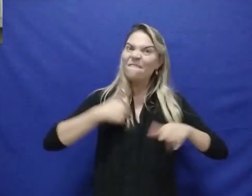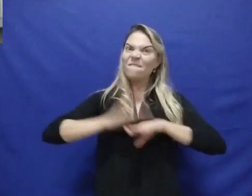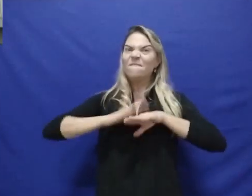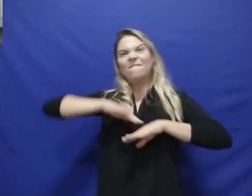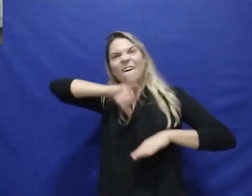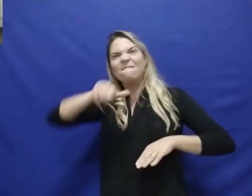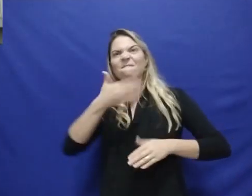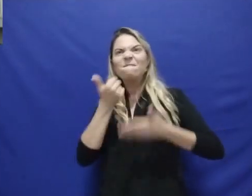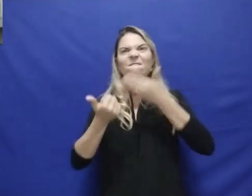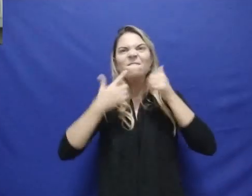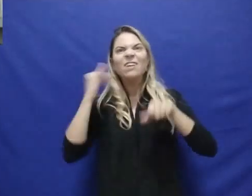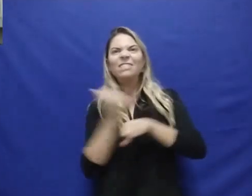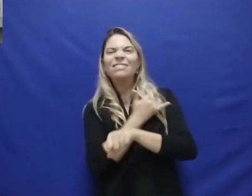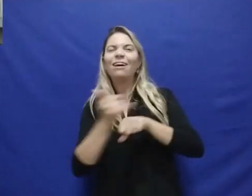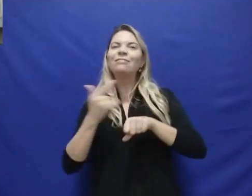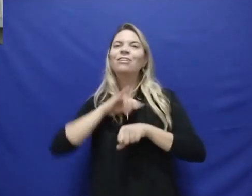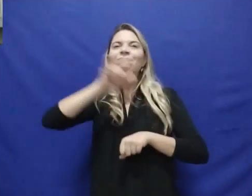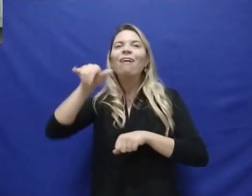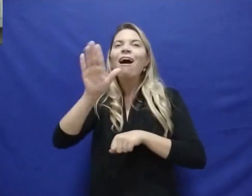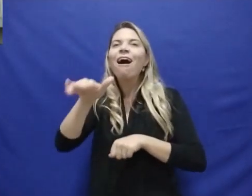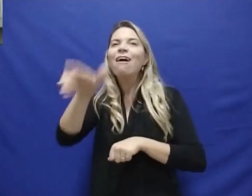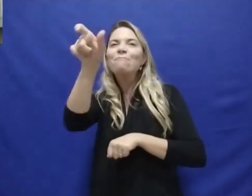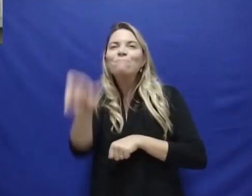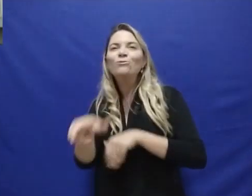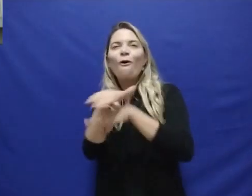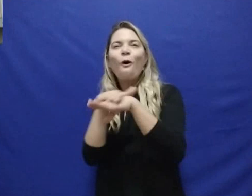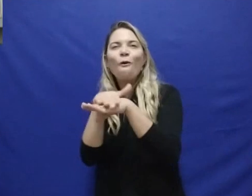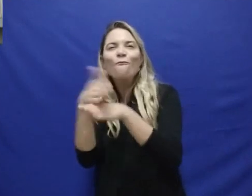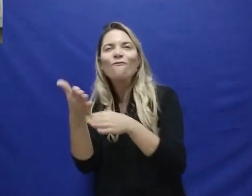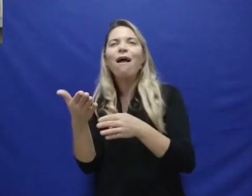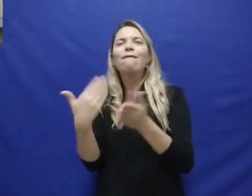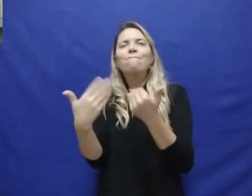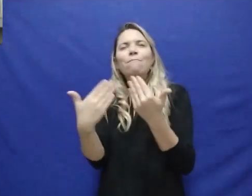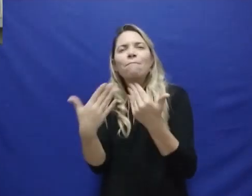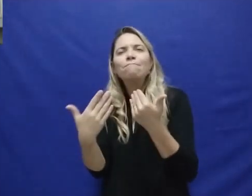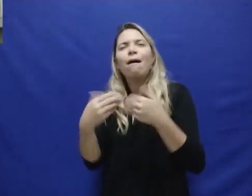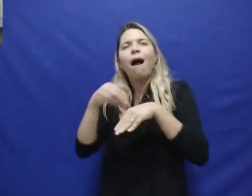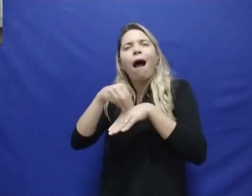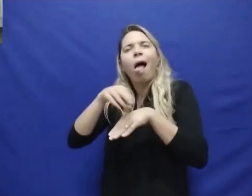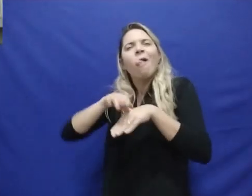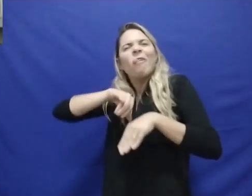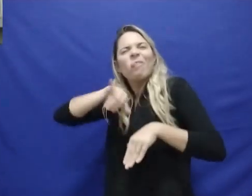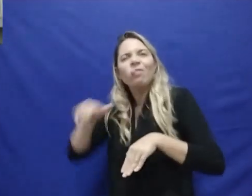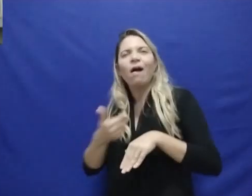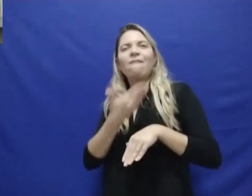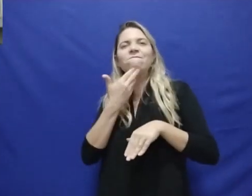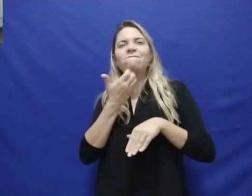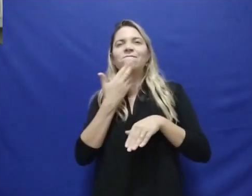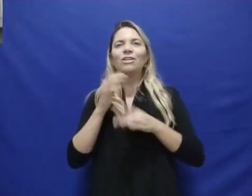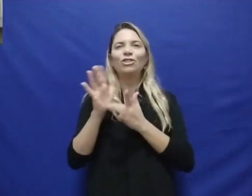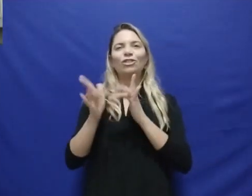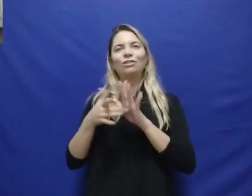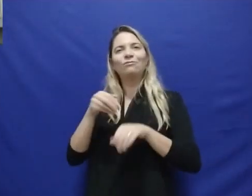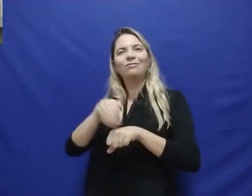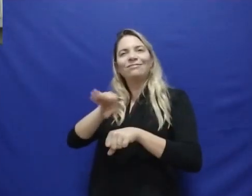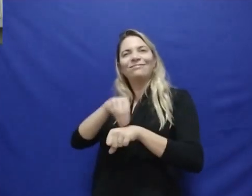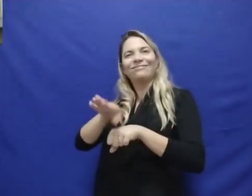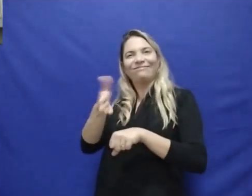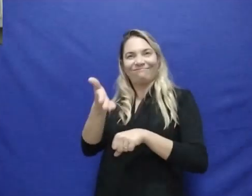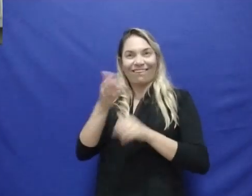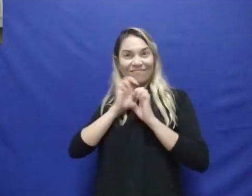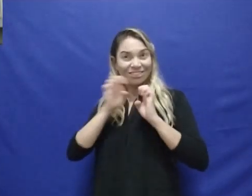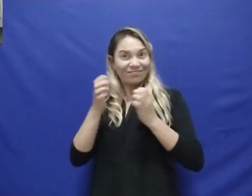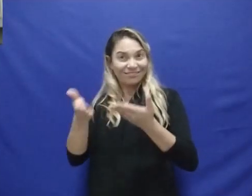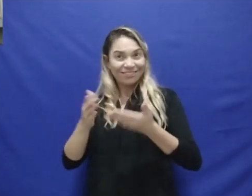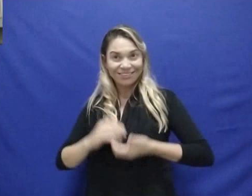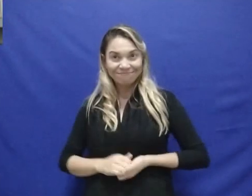judeus evitavam passar pela Samaria quando saíam da Judéia para a Galiléia. E o que Jesus fez?